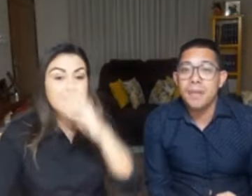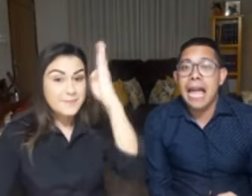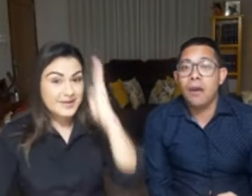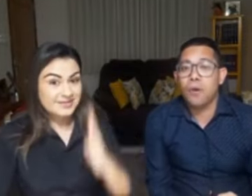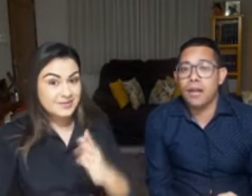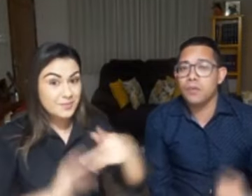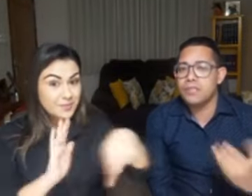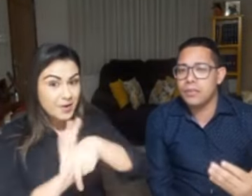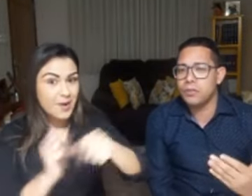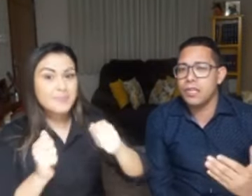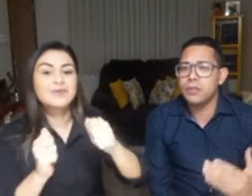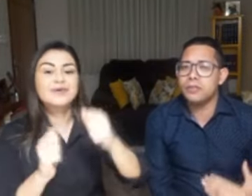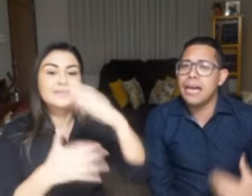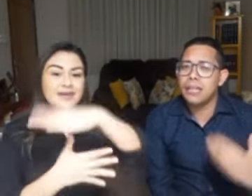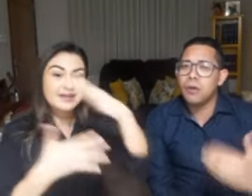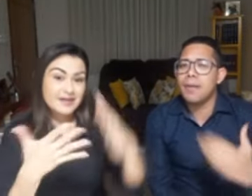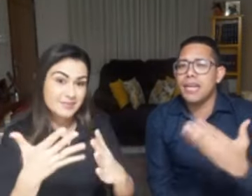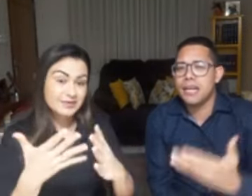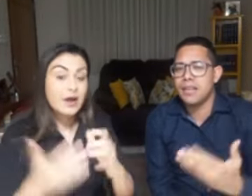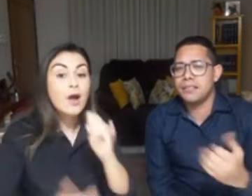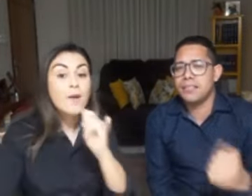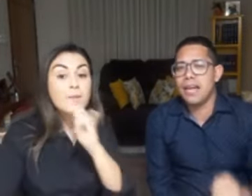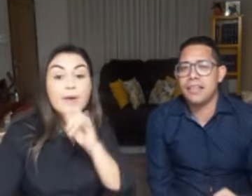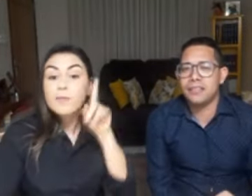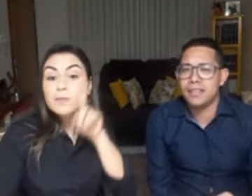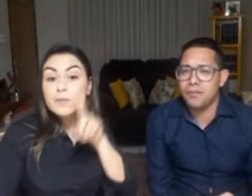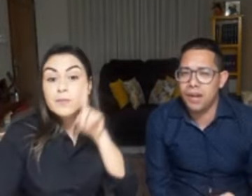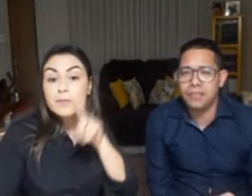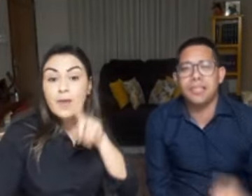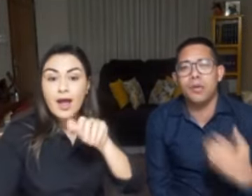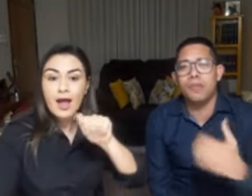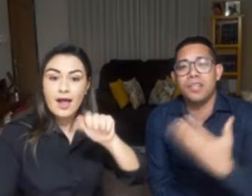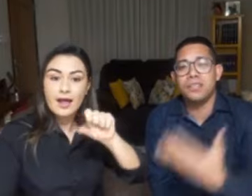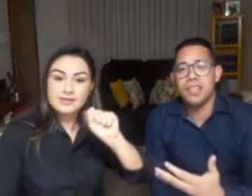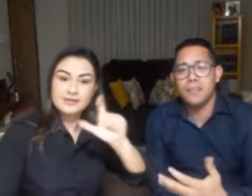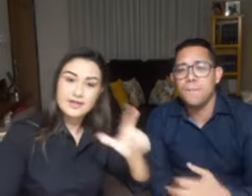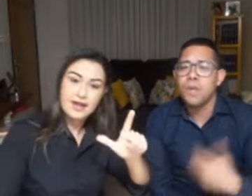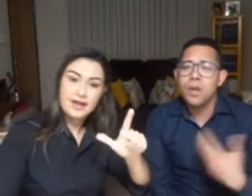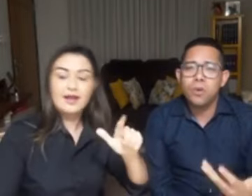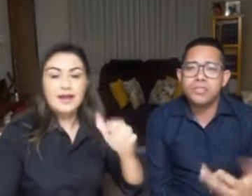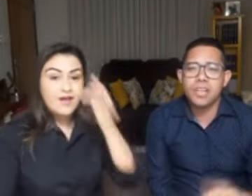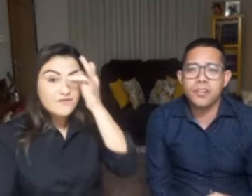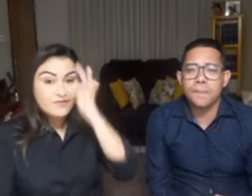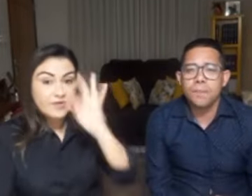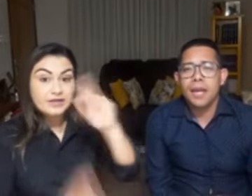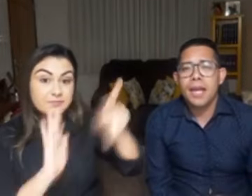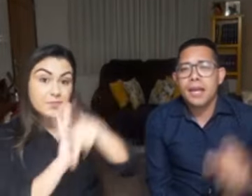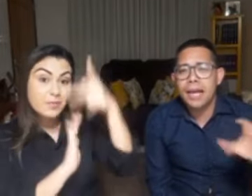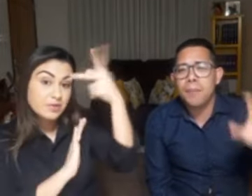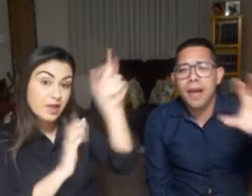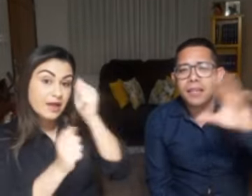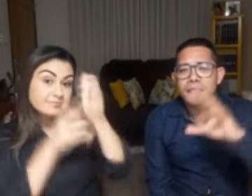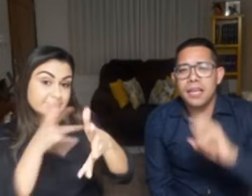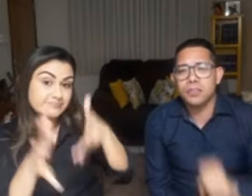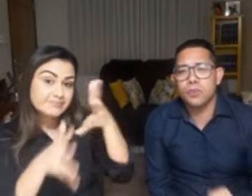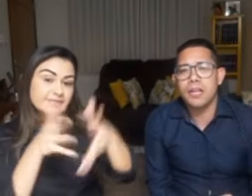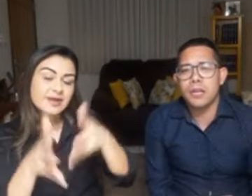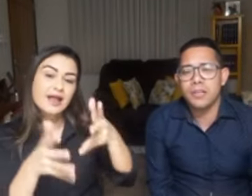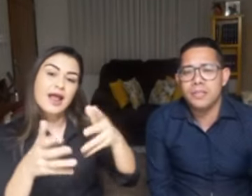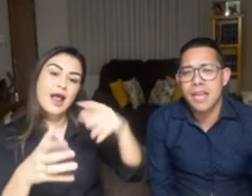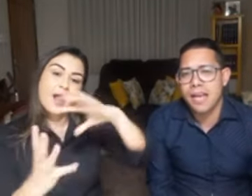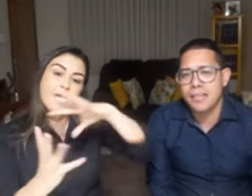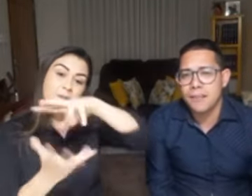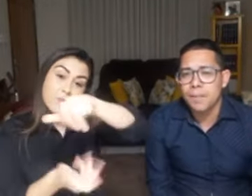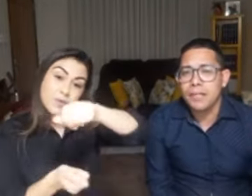sinais. Agora, nos Estados Unidos, é a língua americana de sinais. Na França, a língua francesa. Ou seja, cada país tem a sua